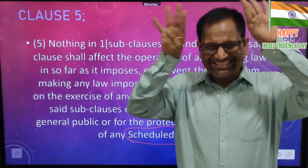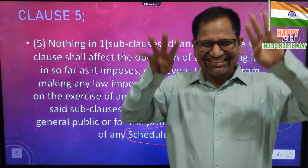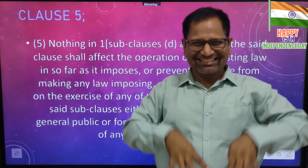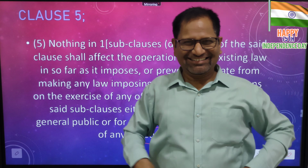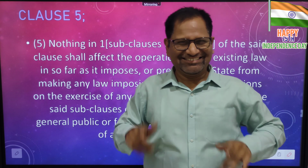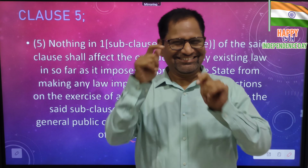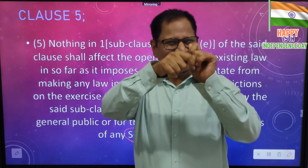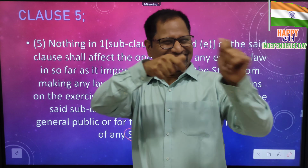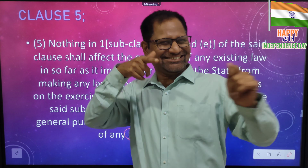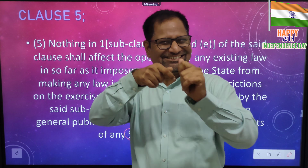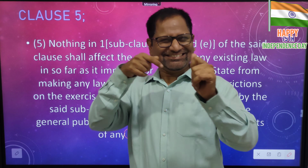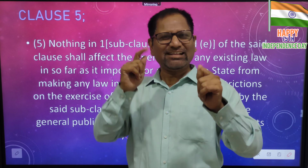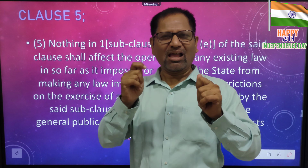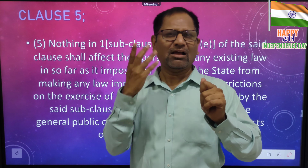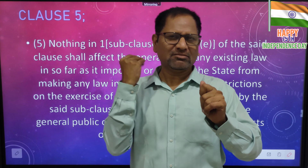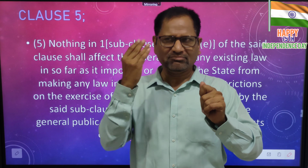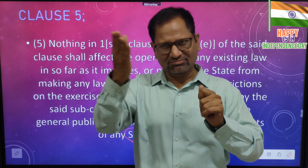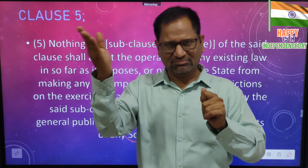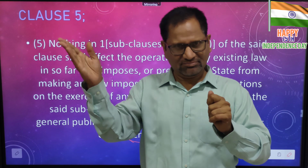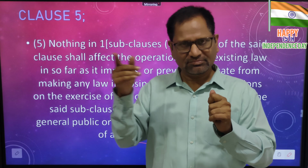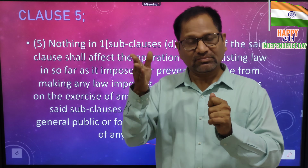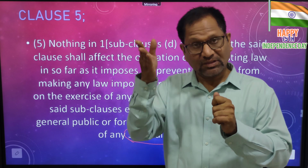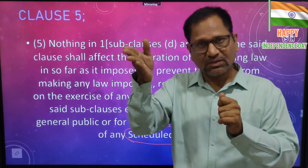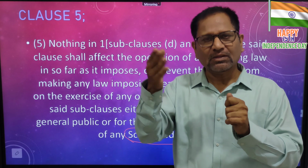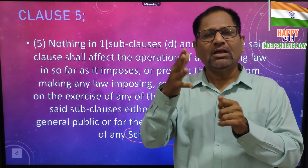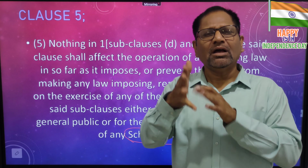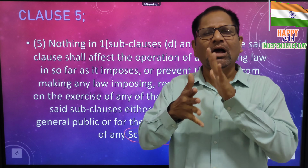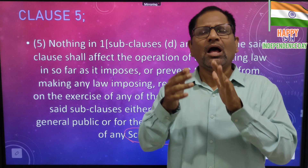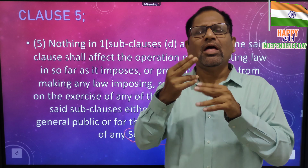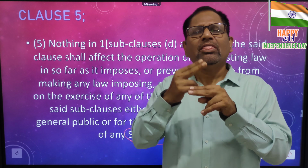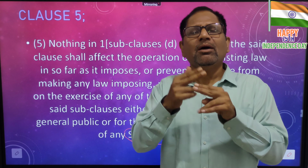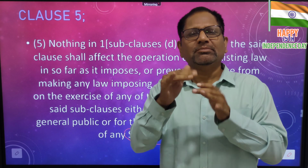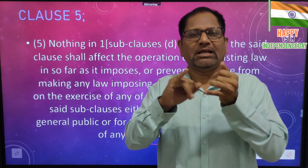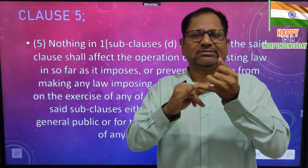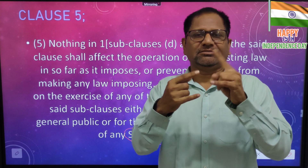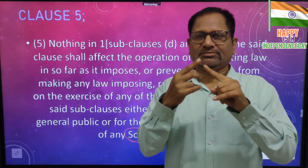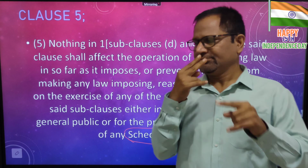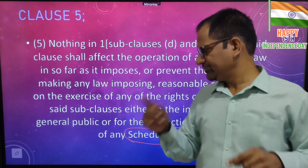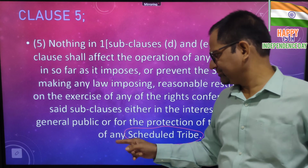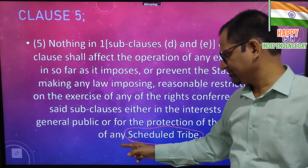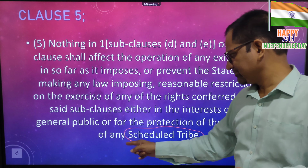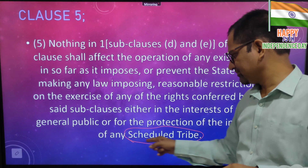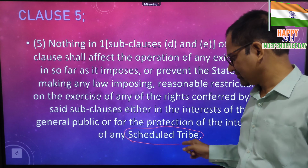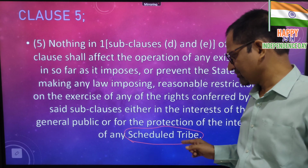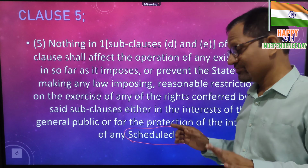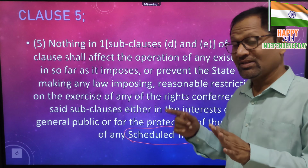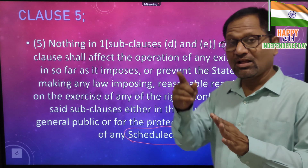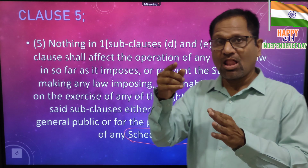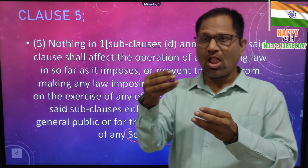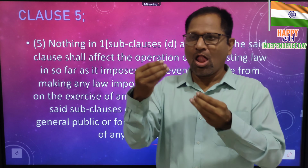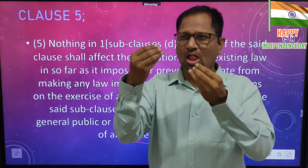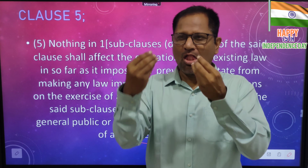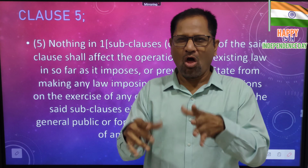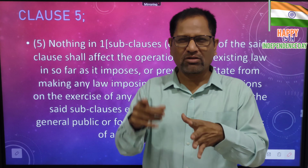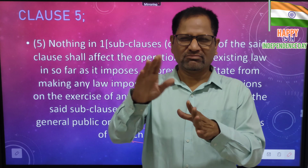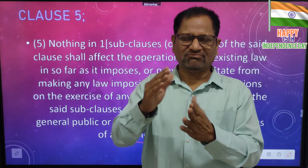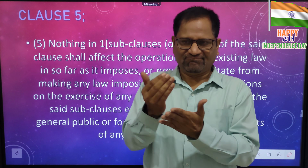है, तो यहाँ पर उनके कुछ चीज़ें बहुत महत्वपूर्ण हैं। तो वहाँ पर उनके इंटरेस्ट को प्रोटेक्ट करने के